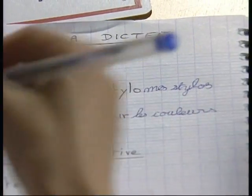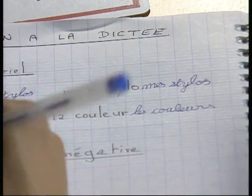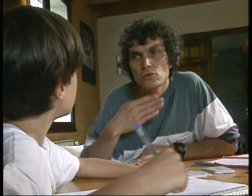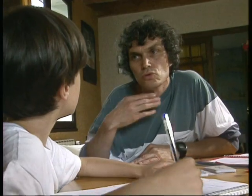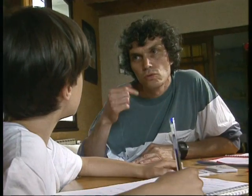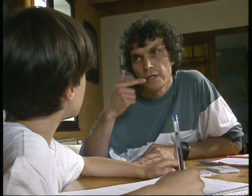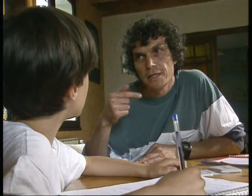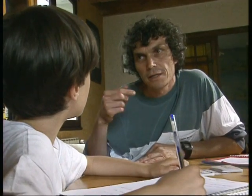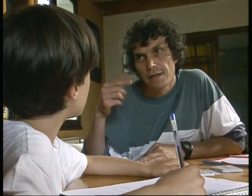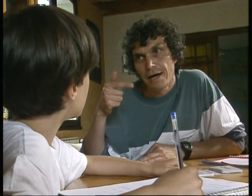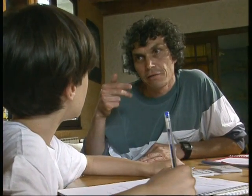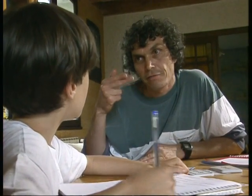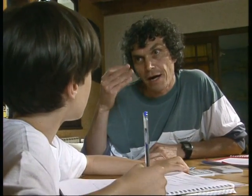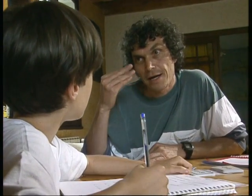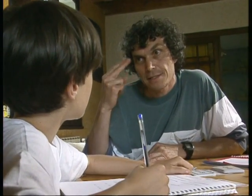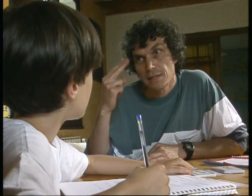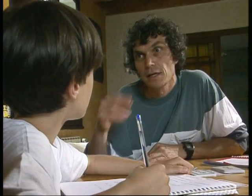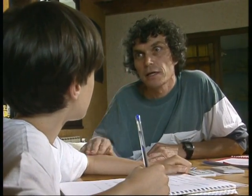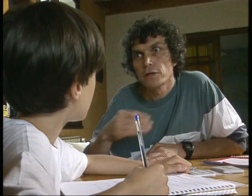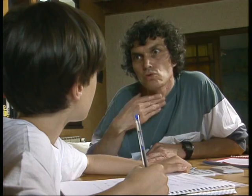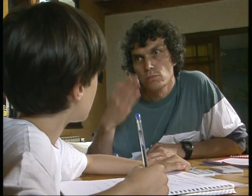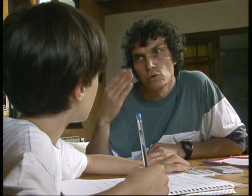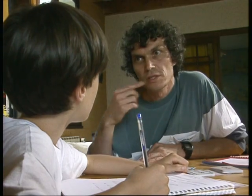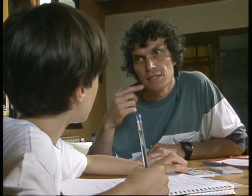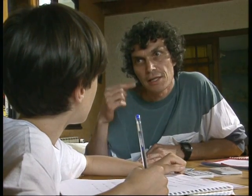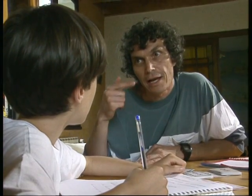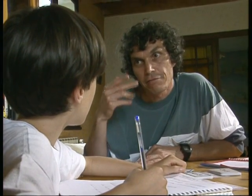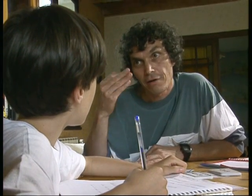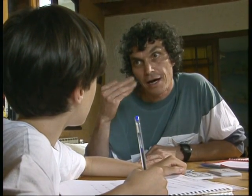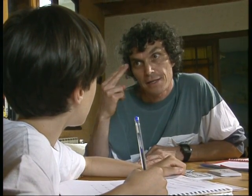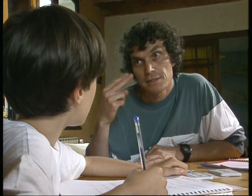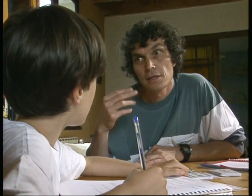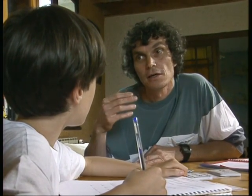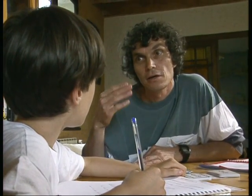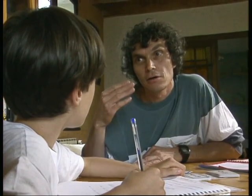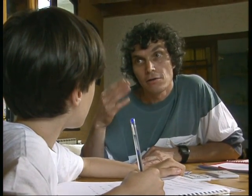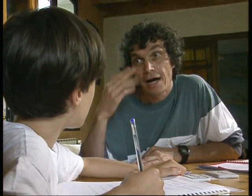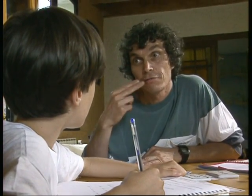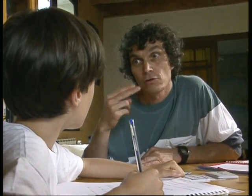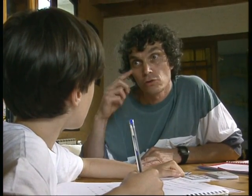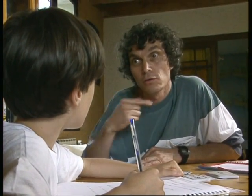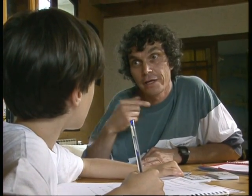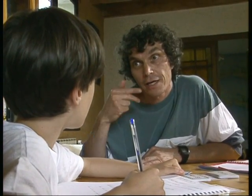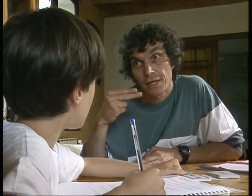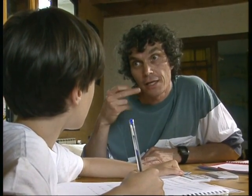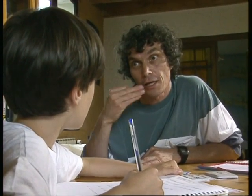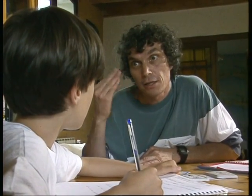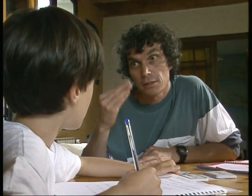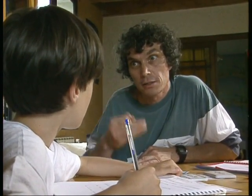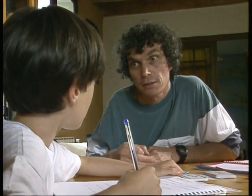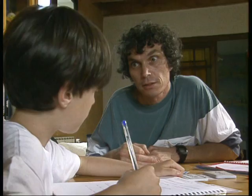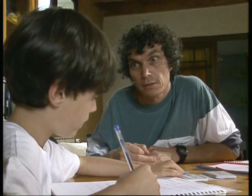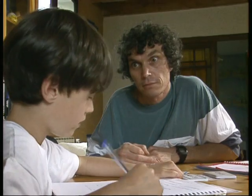Cola, tu lis la phrase et tu me dis la phrase avant de